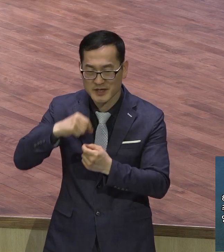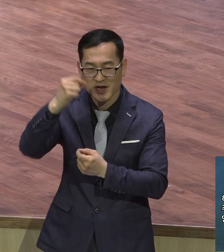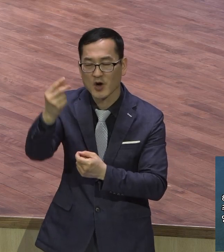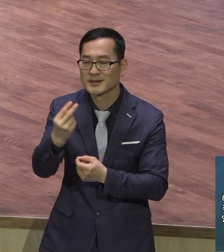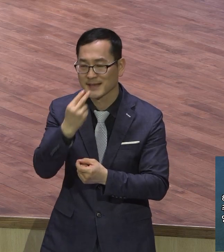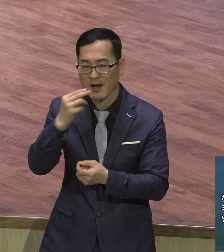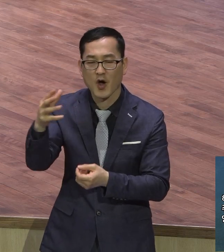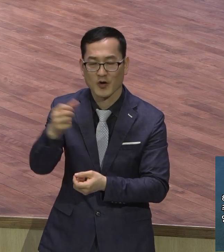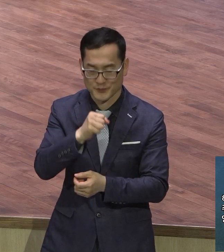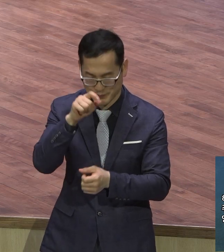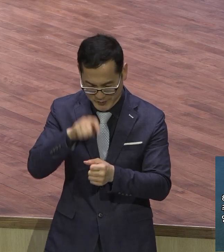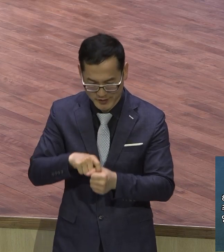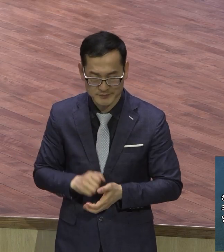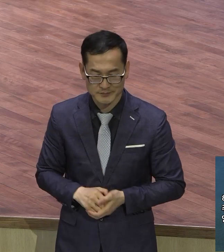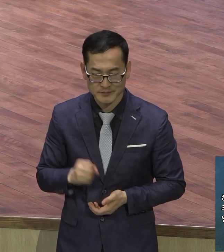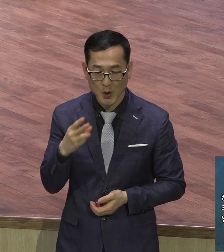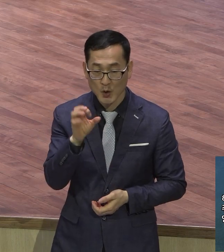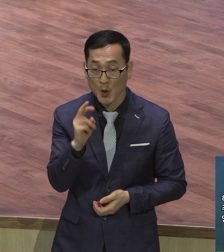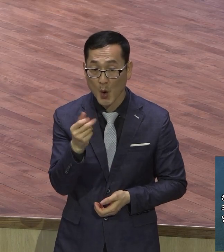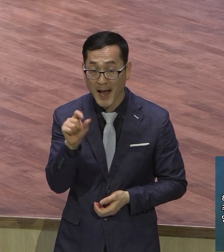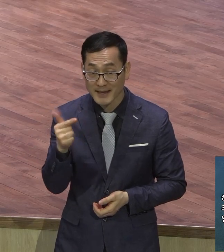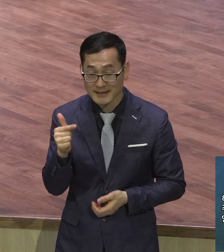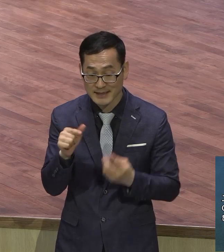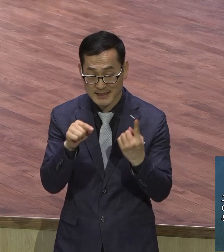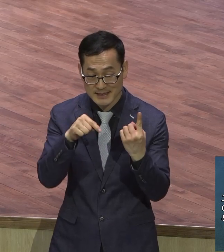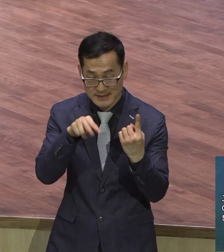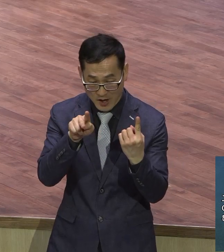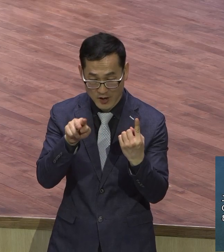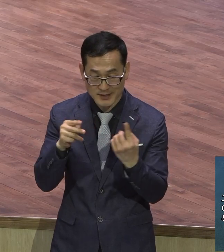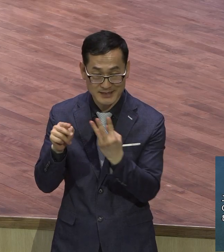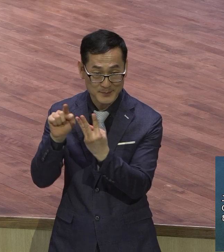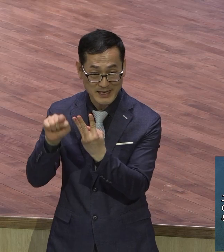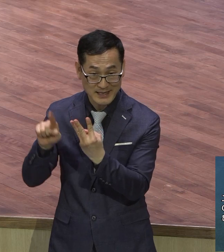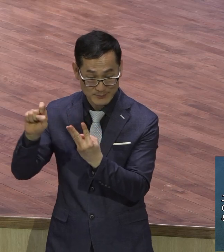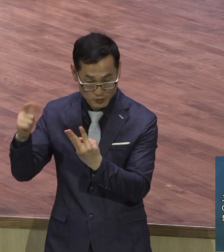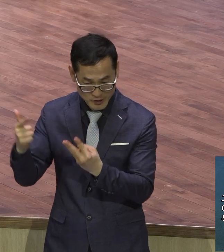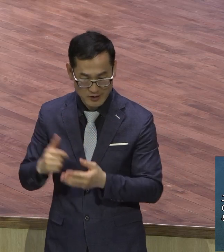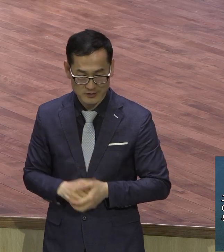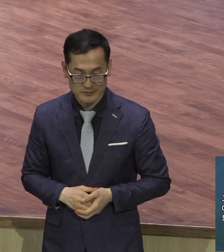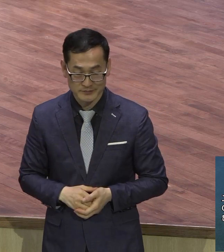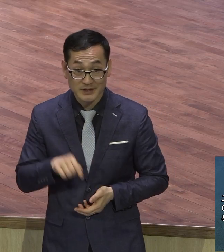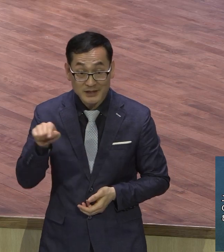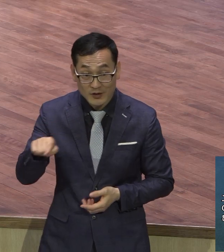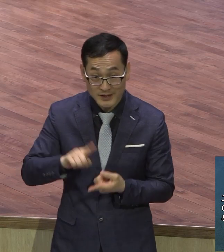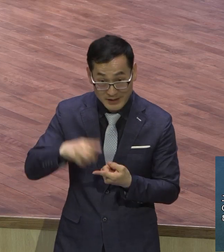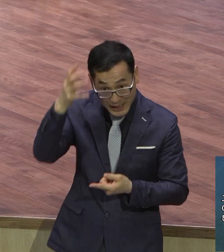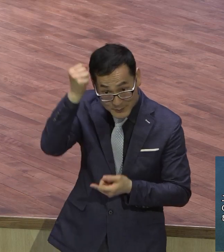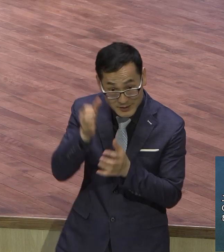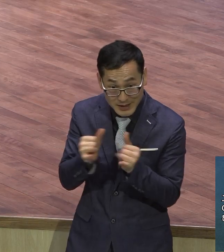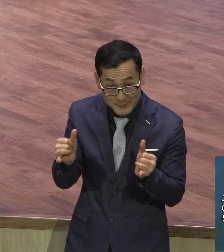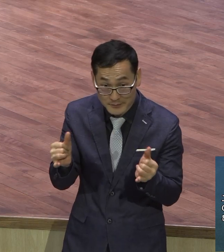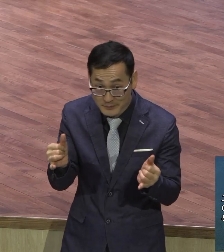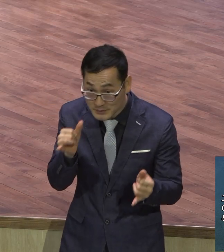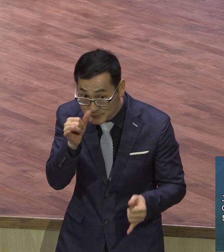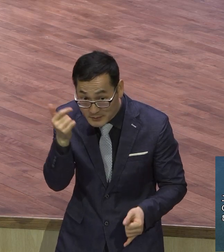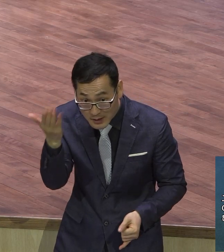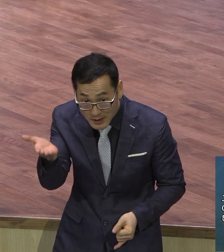그런데 요한 1서 3장 16절 암송하는 사람들은 아무도 없어요. 거의 없습니다.